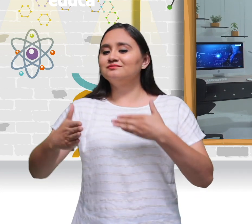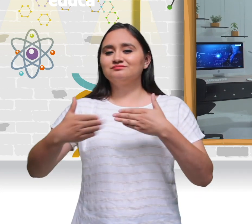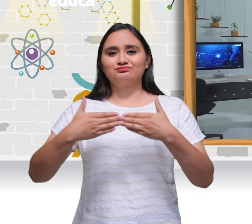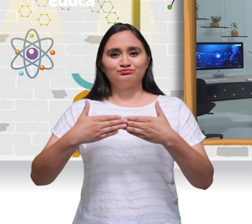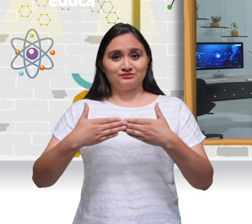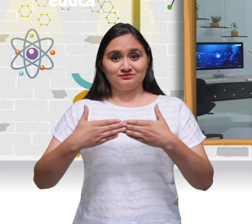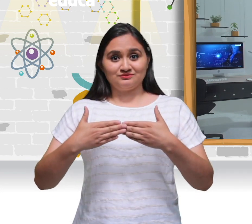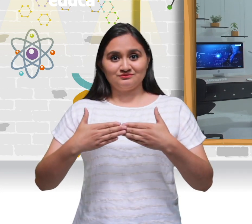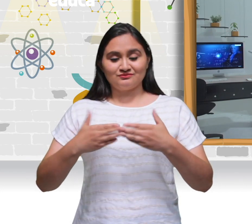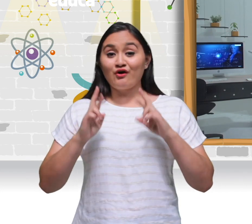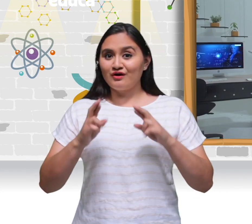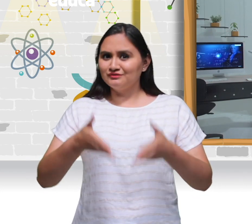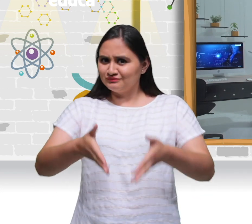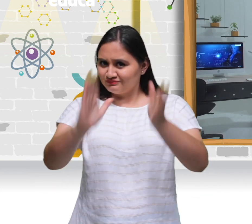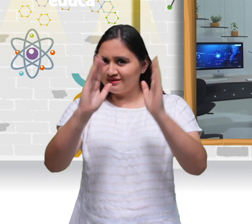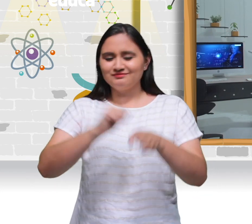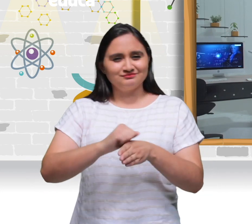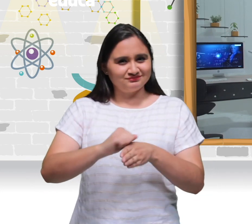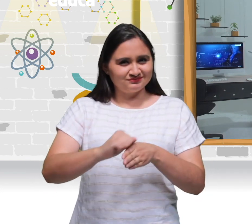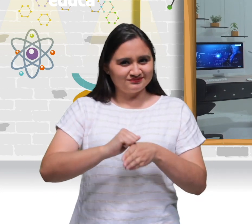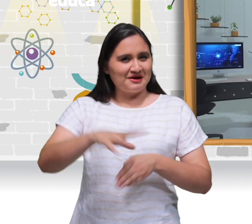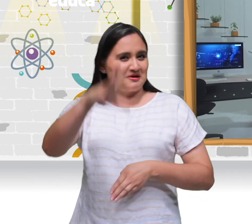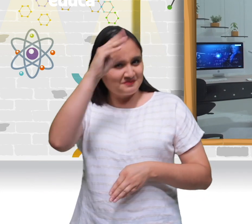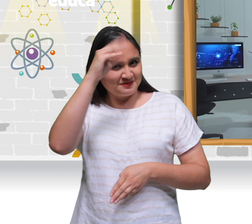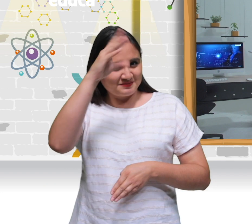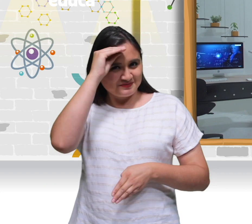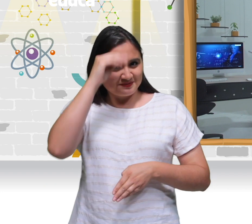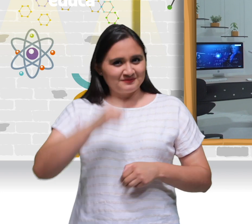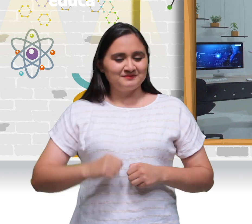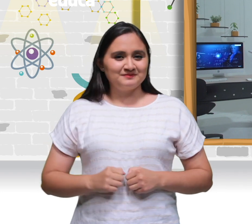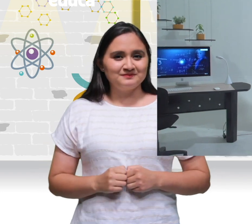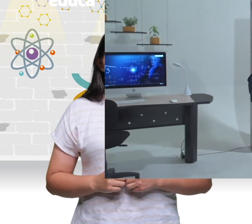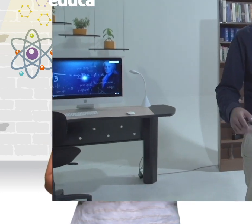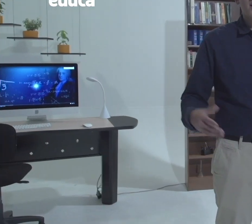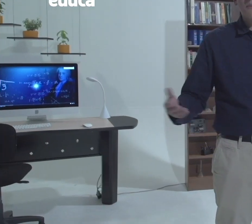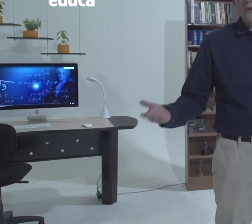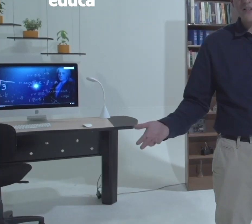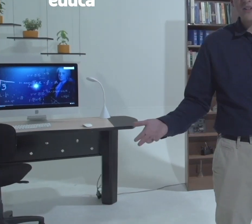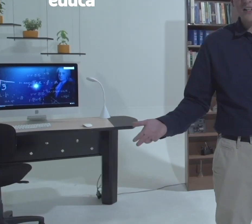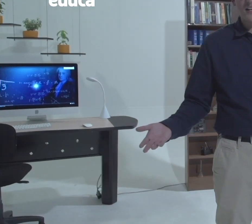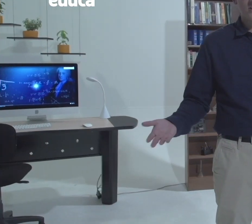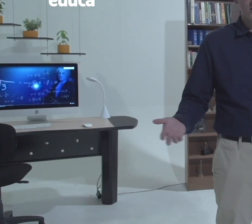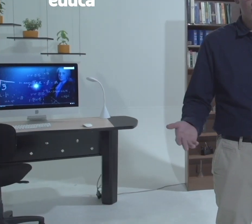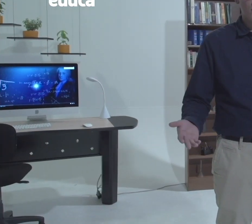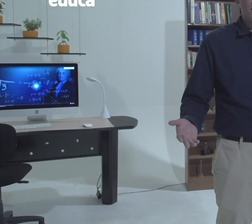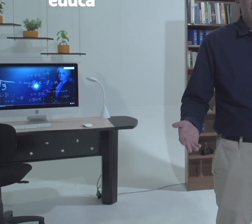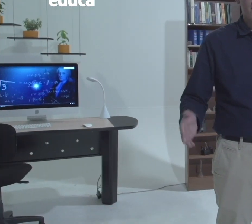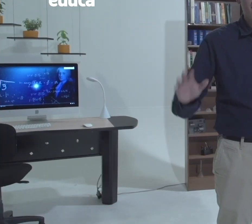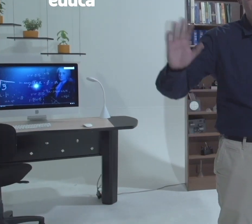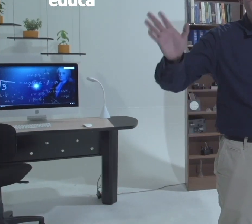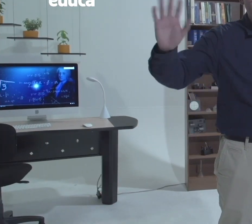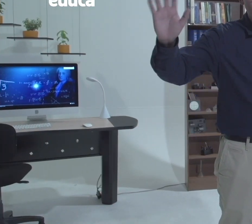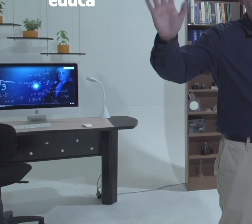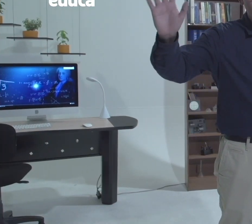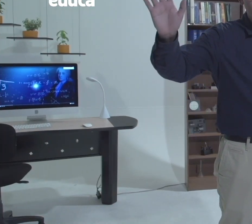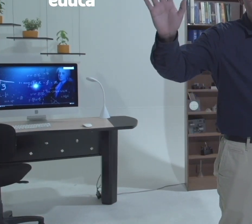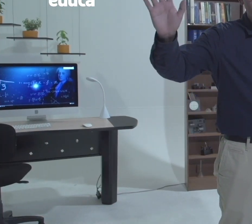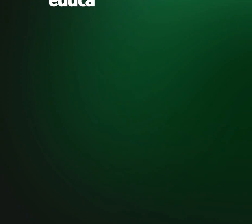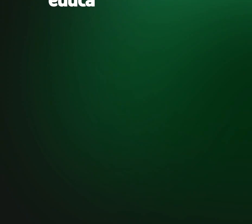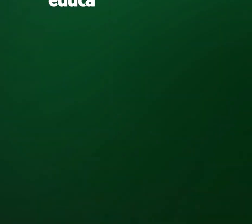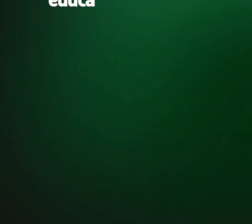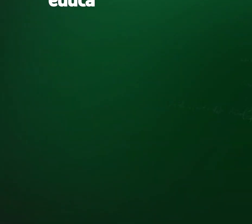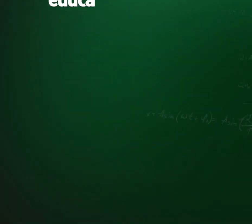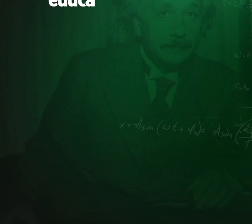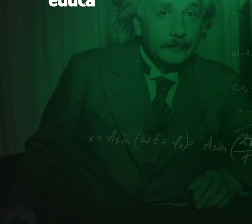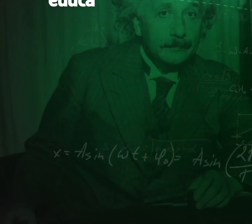Hasta aquí llegamos con la clase de hoy. Estoy seguro que todos estos conocimientos te serán de utilidad y podrás utilizarlos en tu vida diaria. ¡Hasta la próxima!